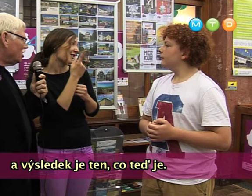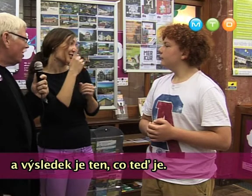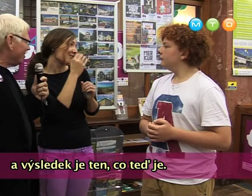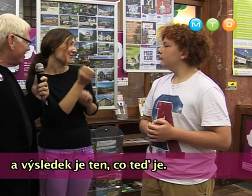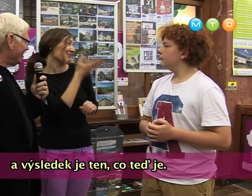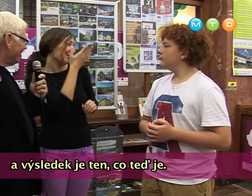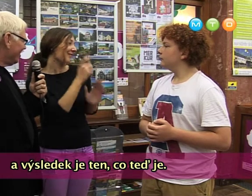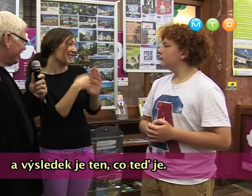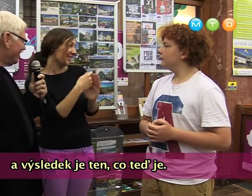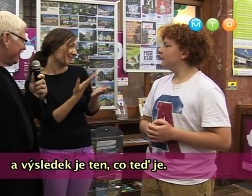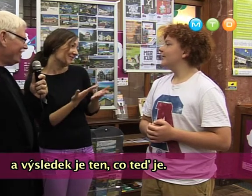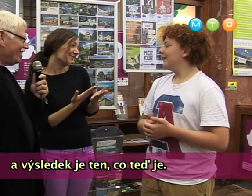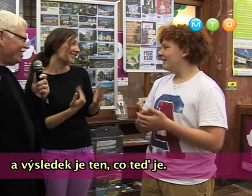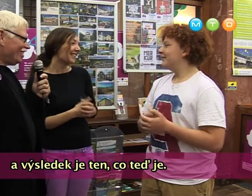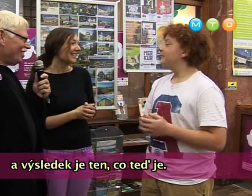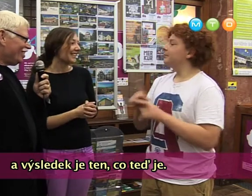teď je.